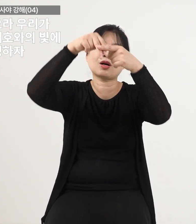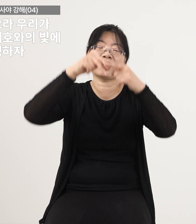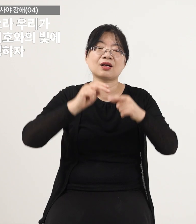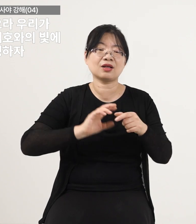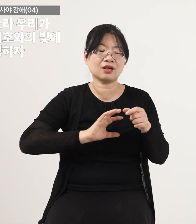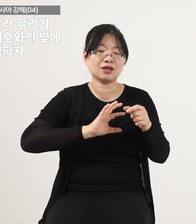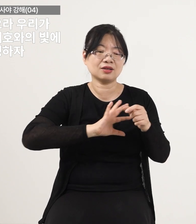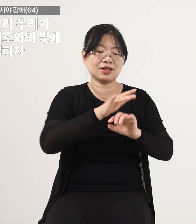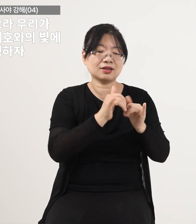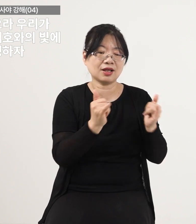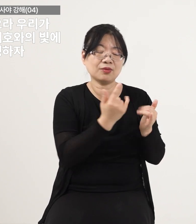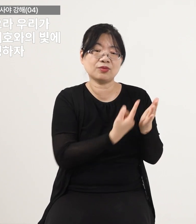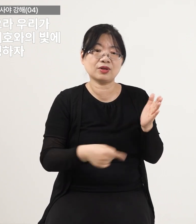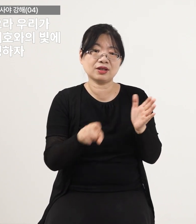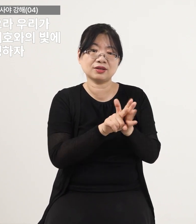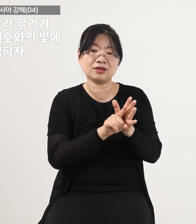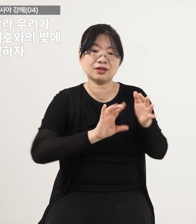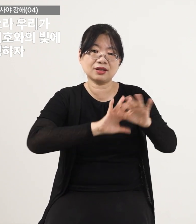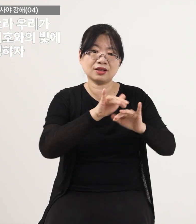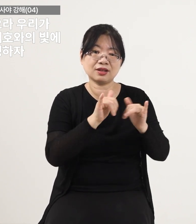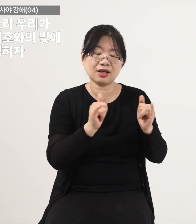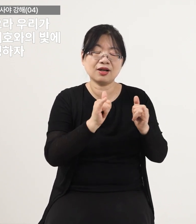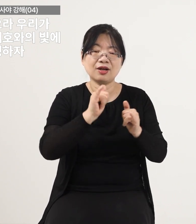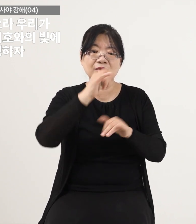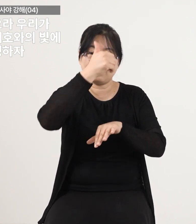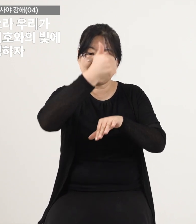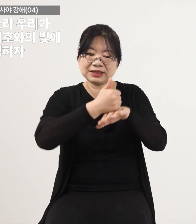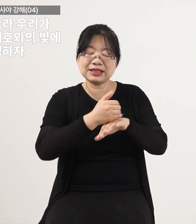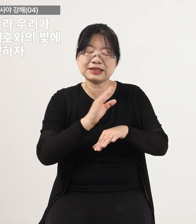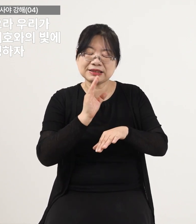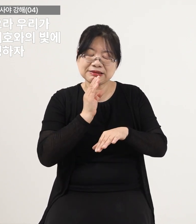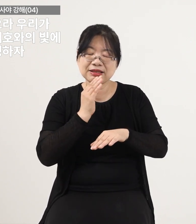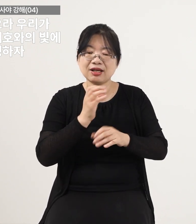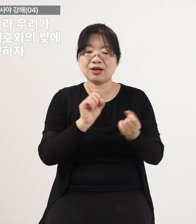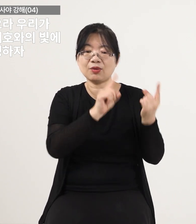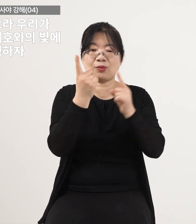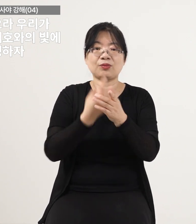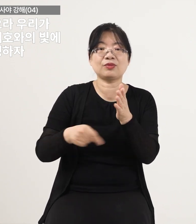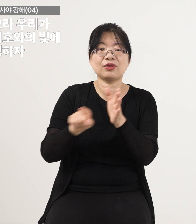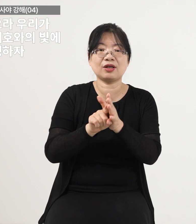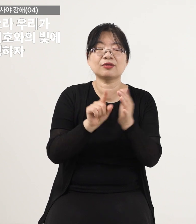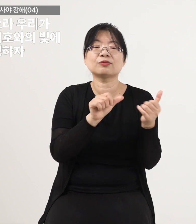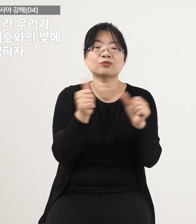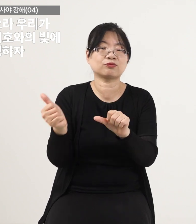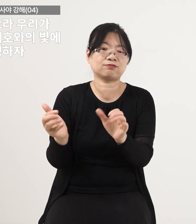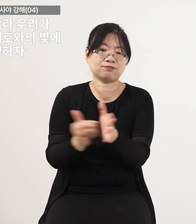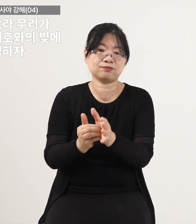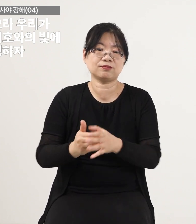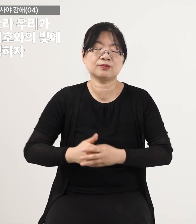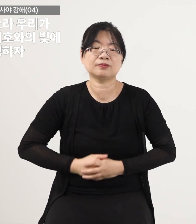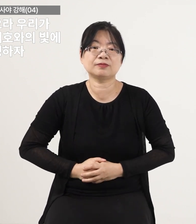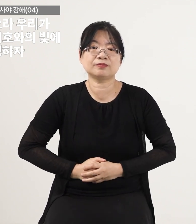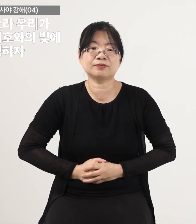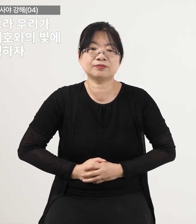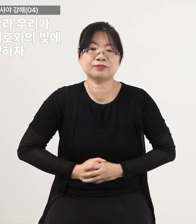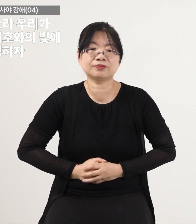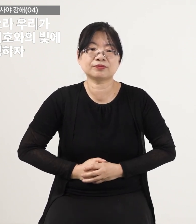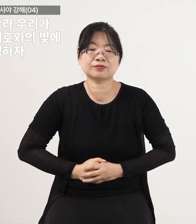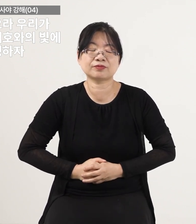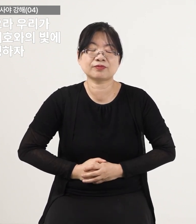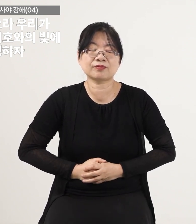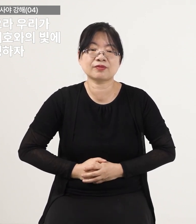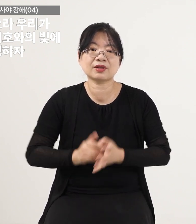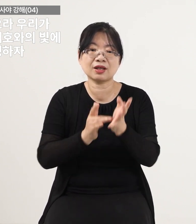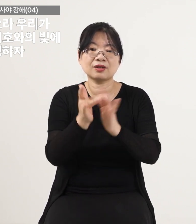인류를 위해서, 인류의 궁극적인 진정한 회복을 위해서 죽으신 겁니다. 그러니까